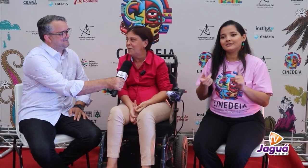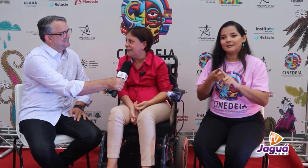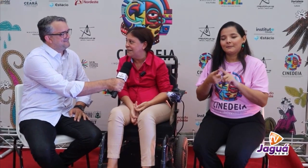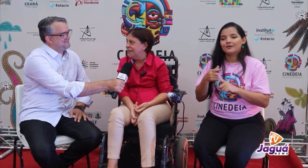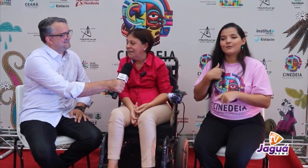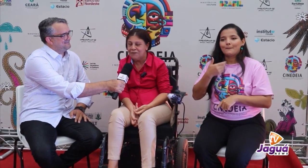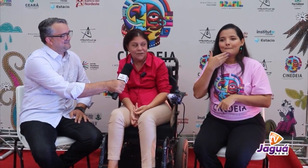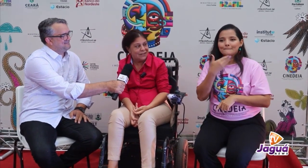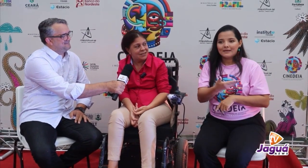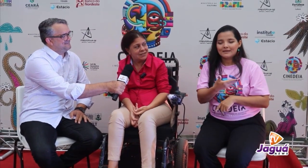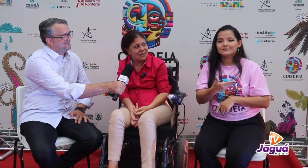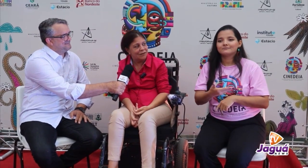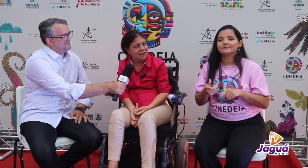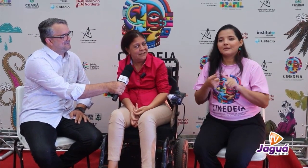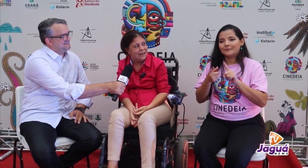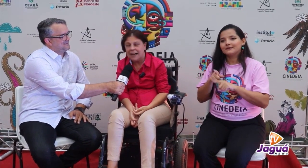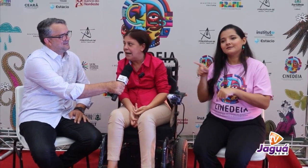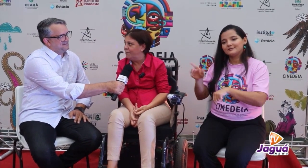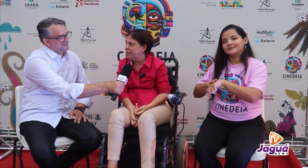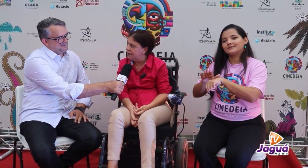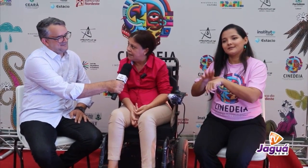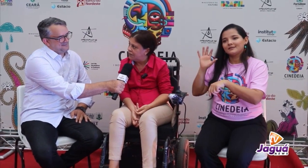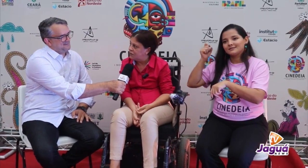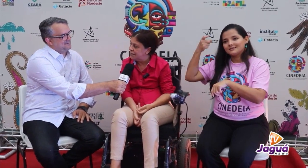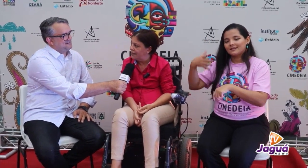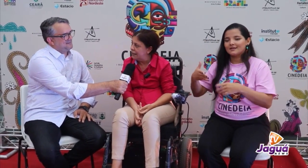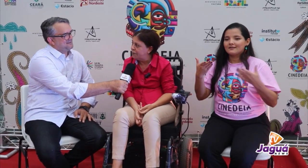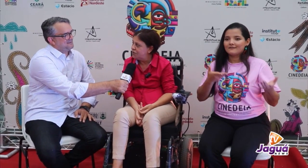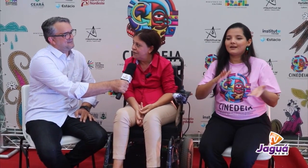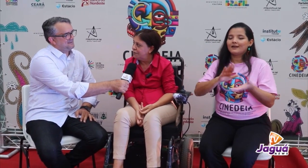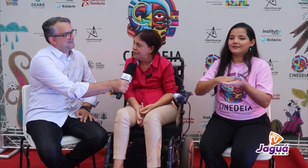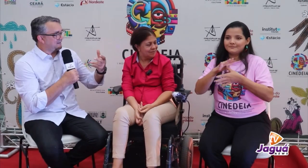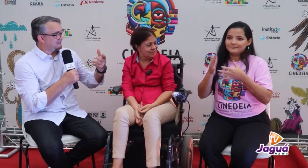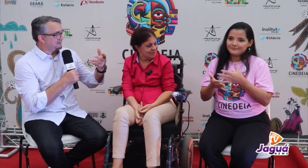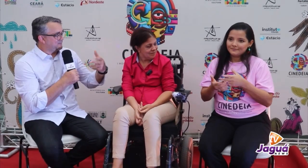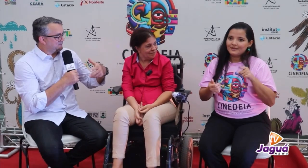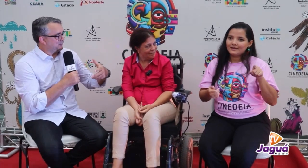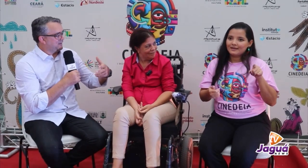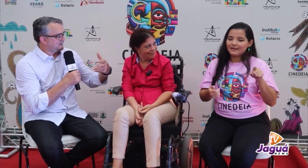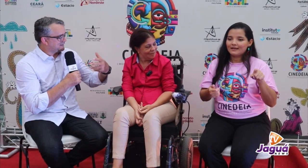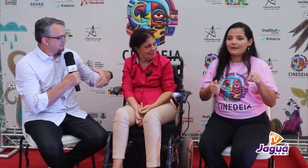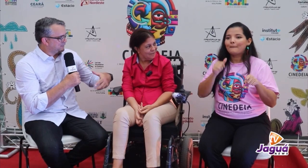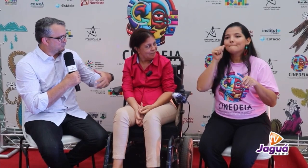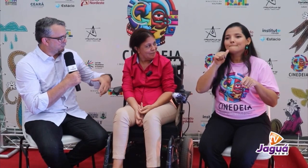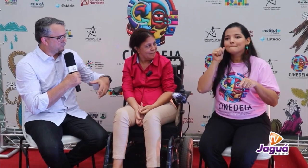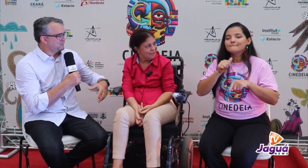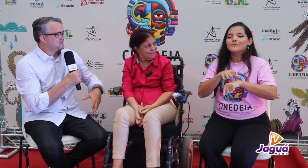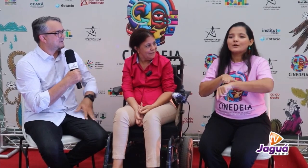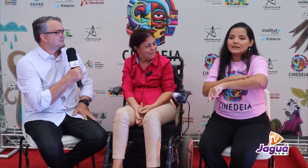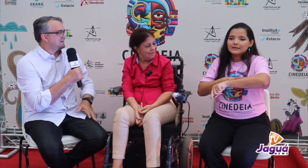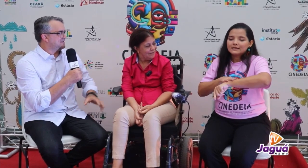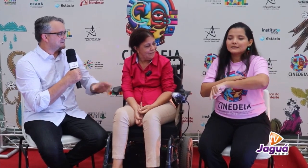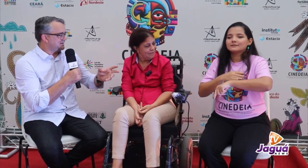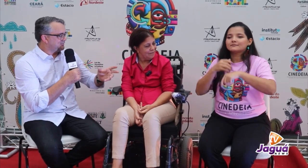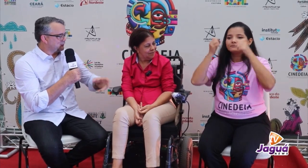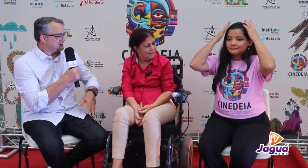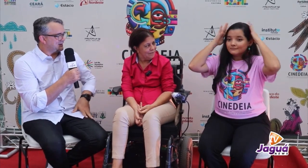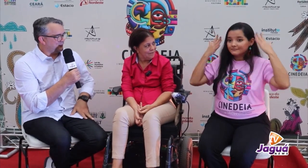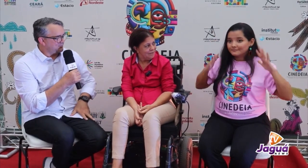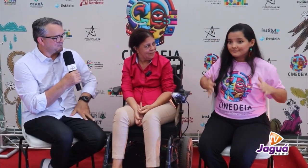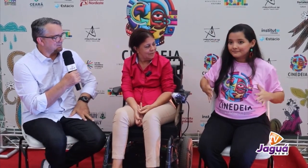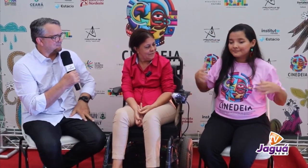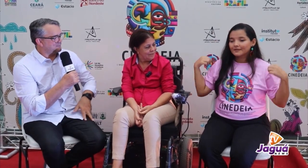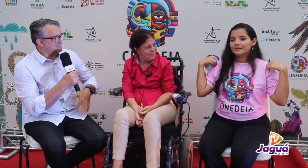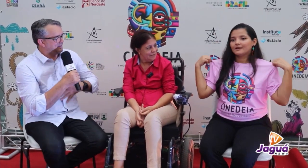peço também que você descreva a nossa intérprete de Libra. Ela é morena, de cabelo longo, né, está de